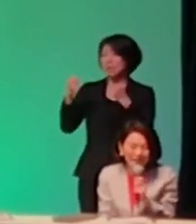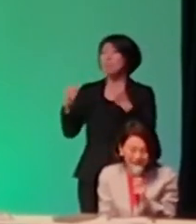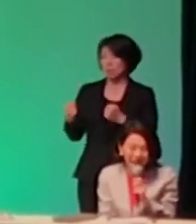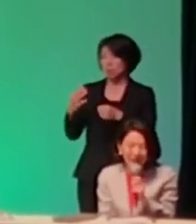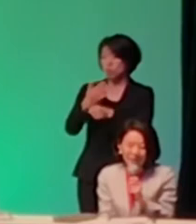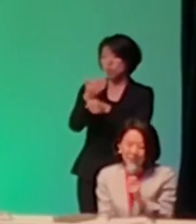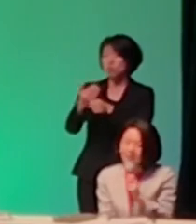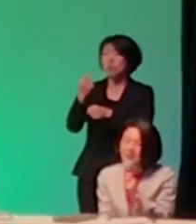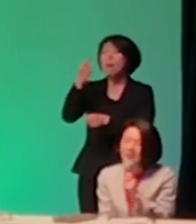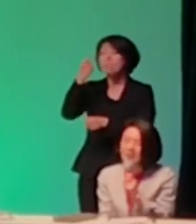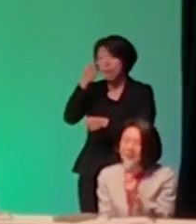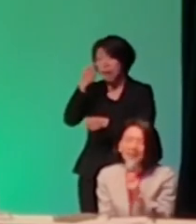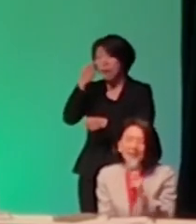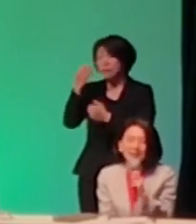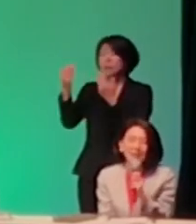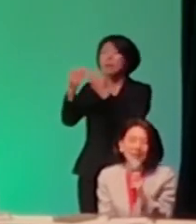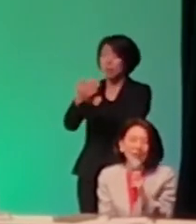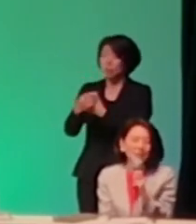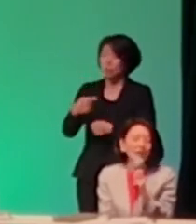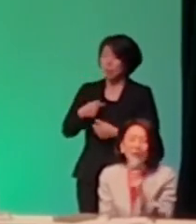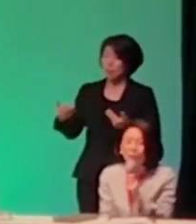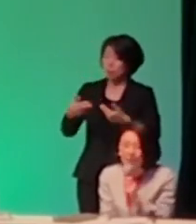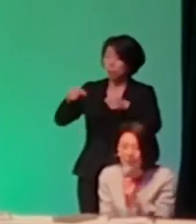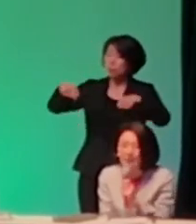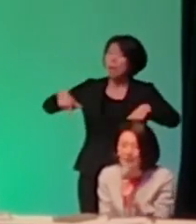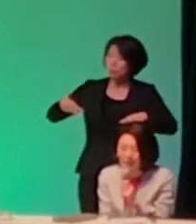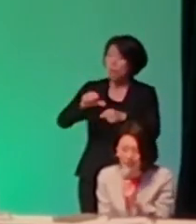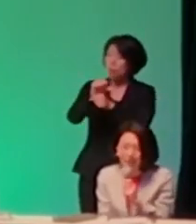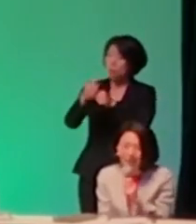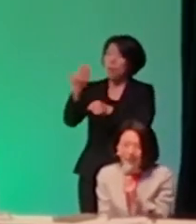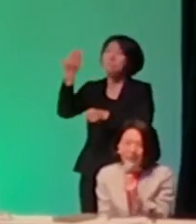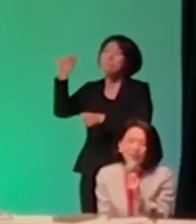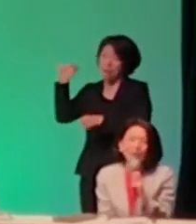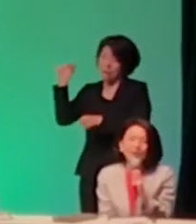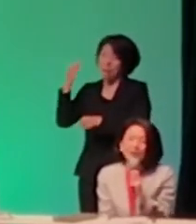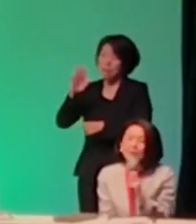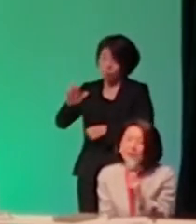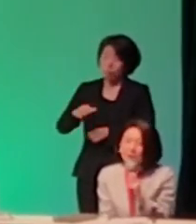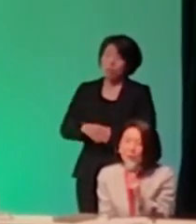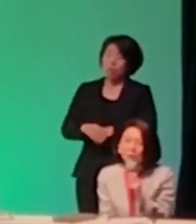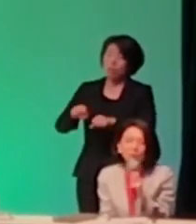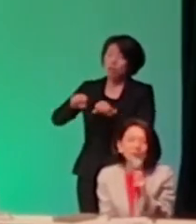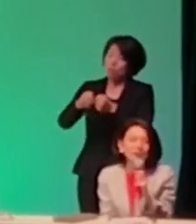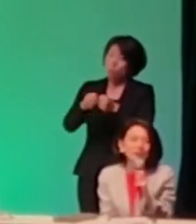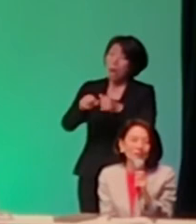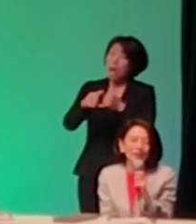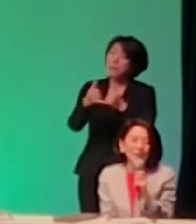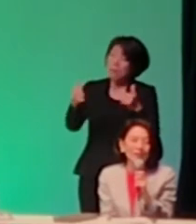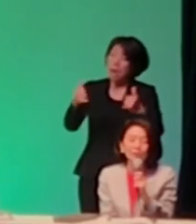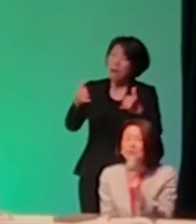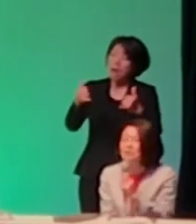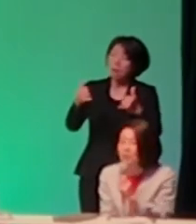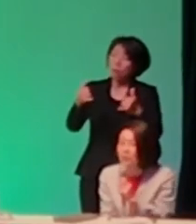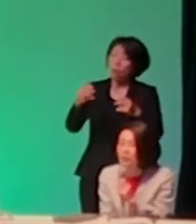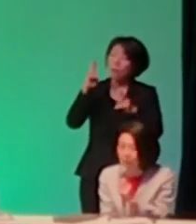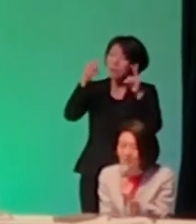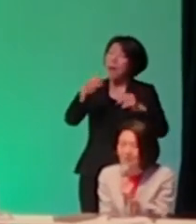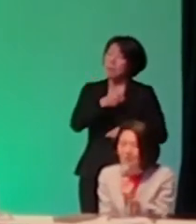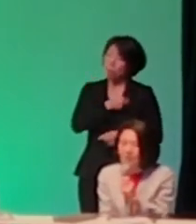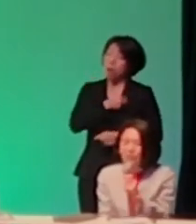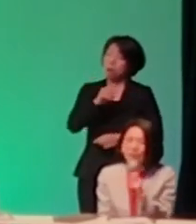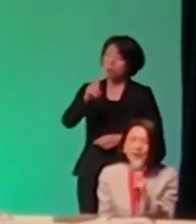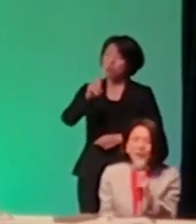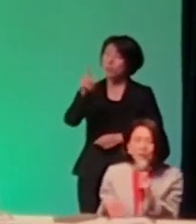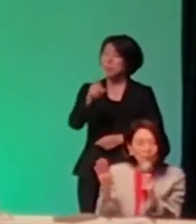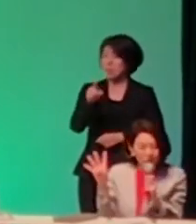を迎える会社で、私が働き始めたのは今から5年前なんです。で、障害のある社員も51人の中で11名ほどいます